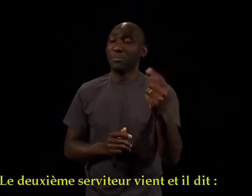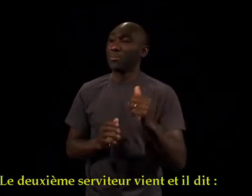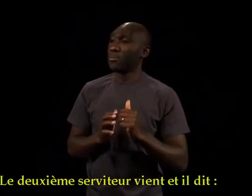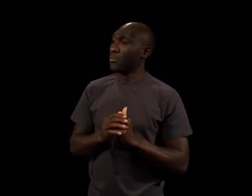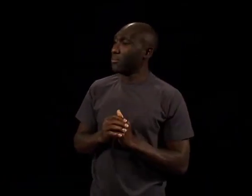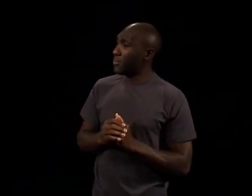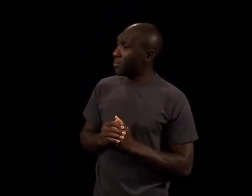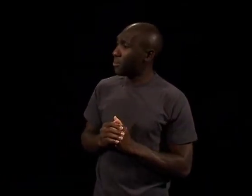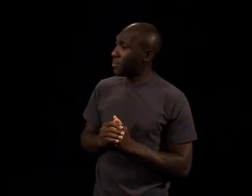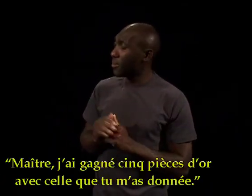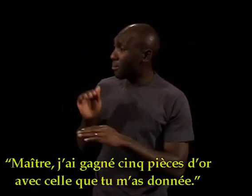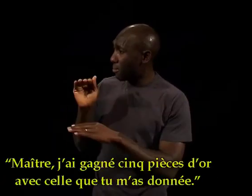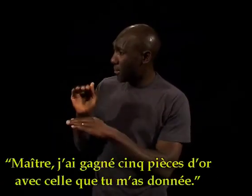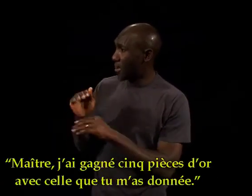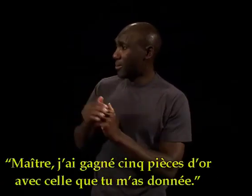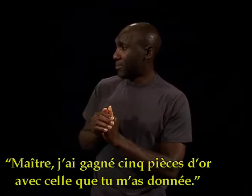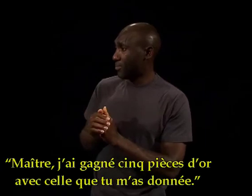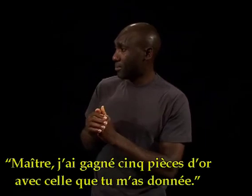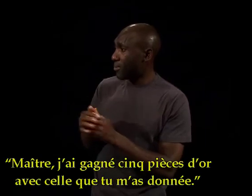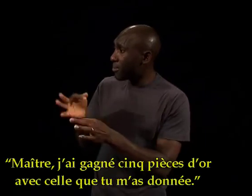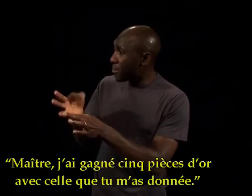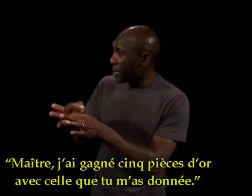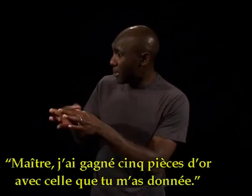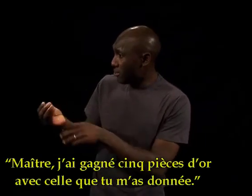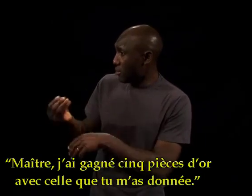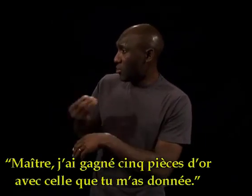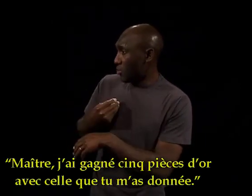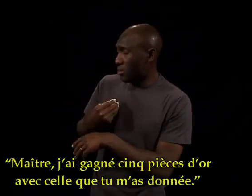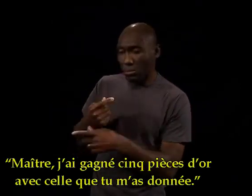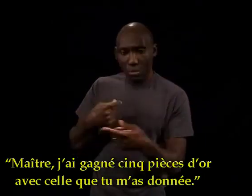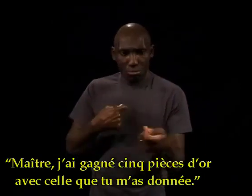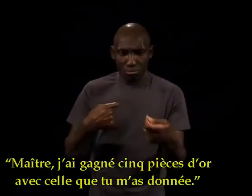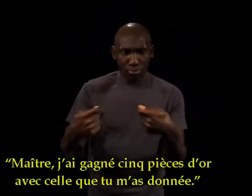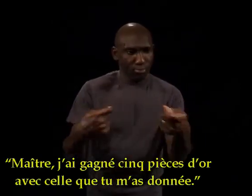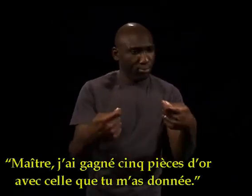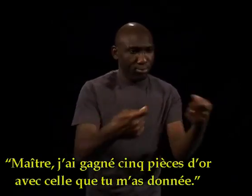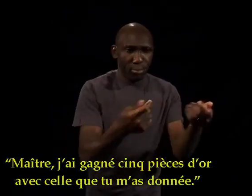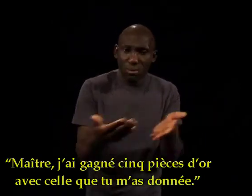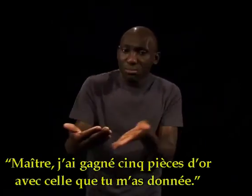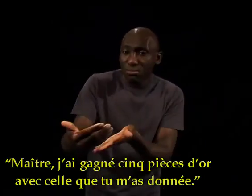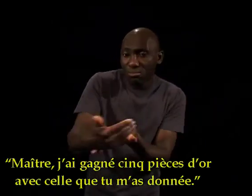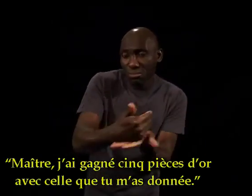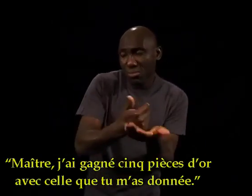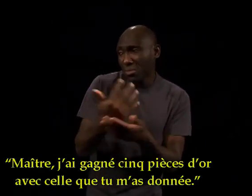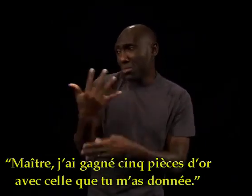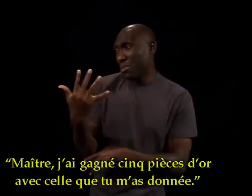Le deuxième serviteur vient et il dit, maître, j'ai gagné 5 pièces d'or avec celles que tu m'as